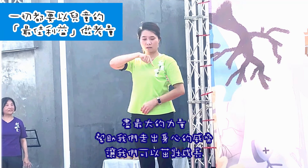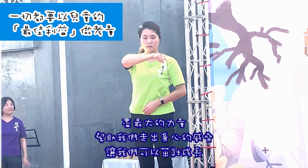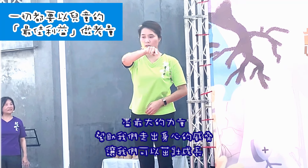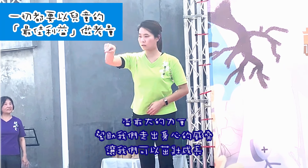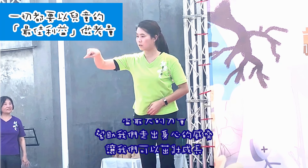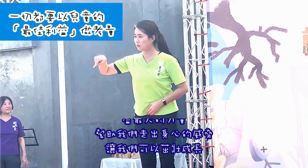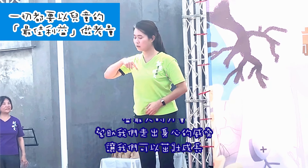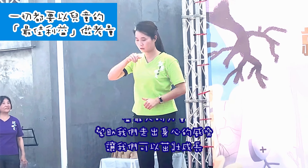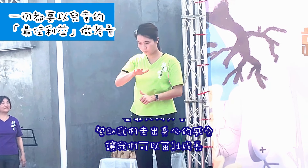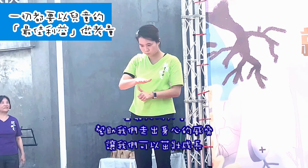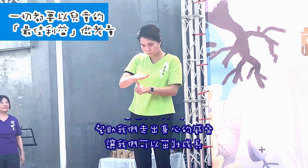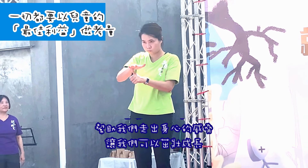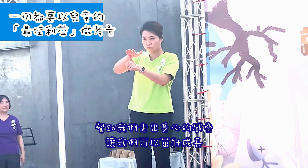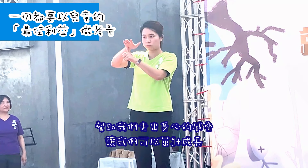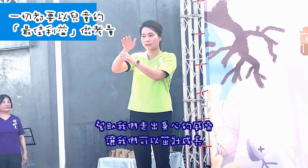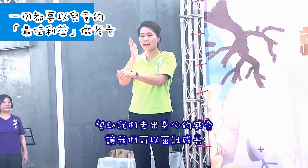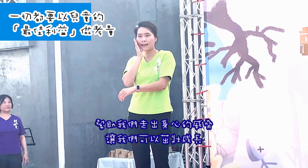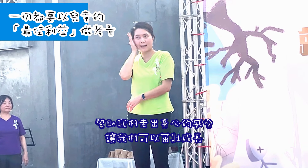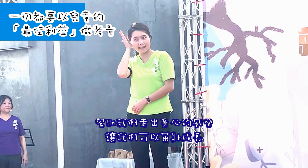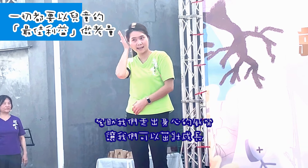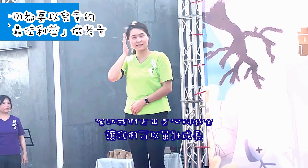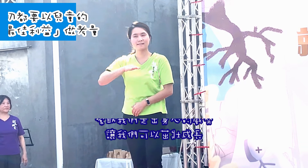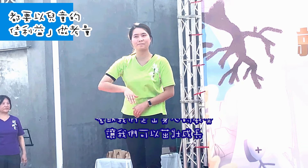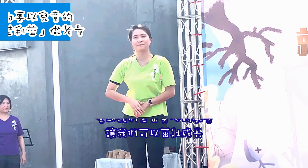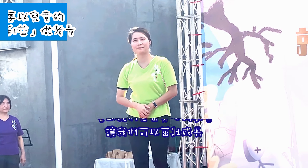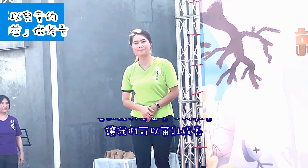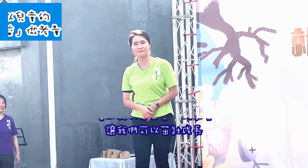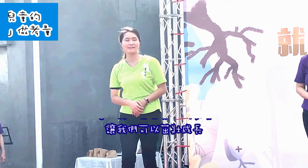让我们可以茁壮成长。